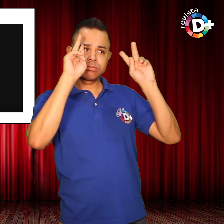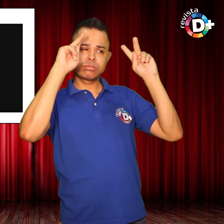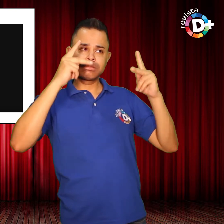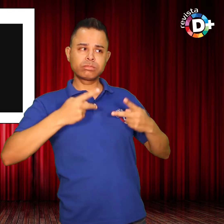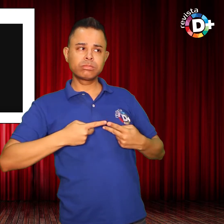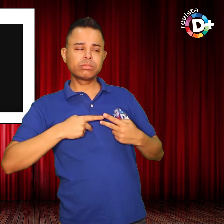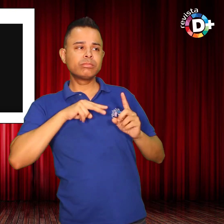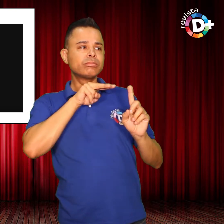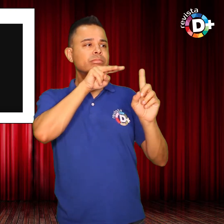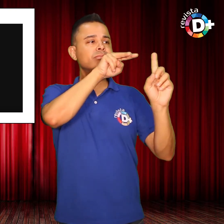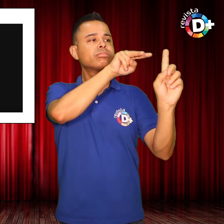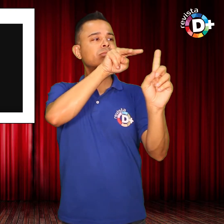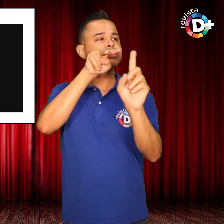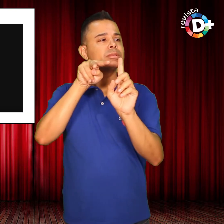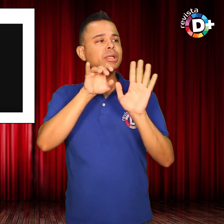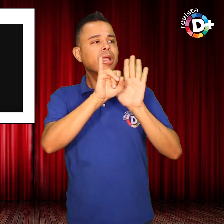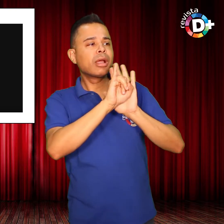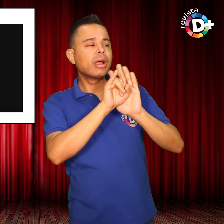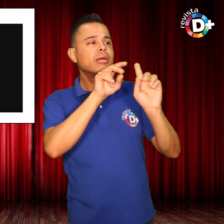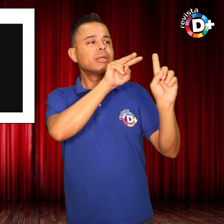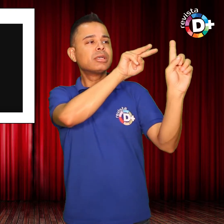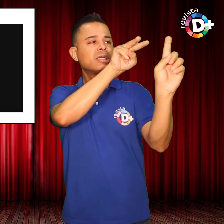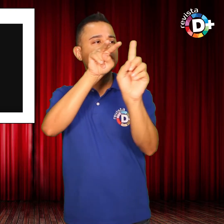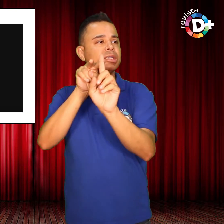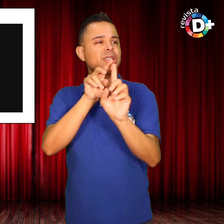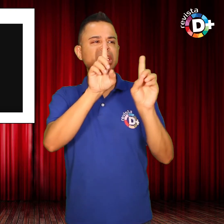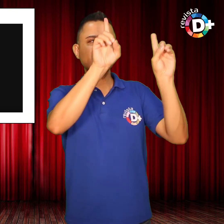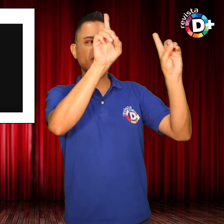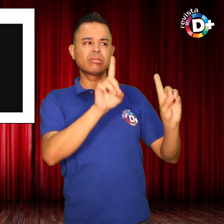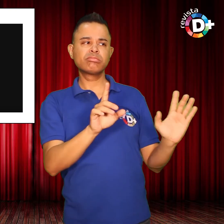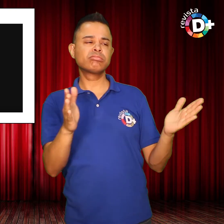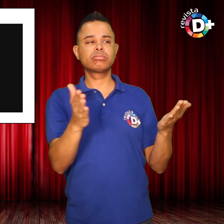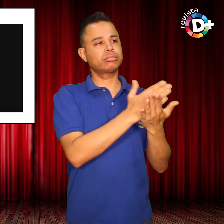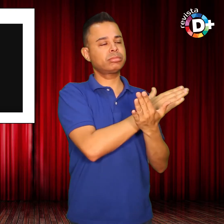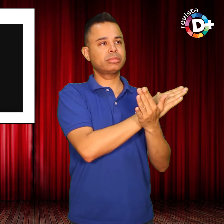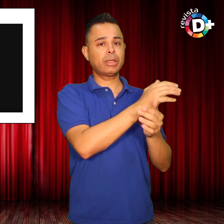indivíduo olhamos a identidade dele e não a deficiência